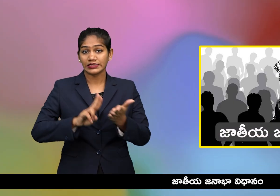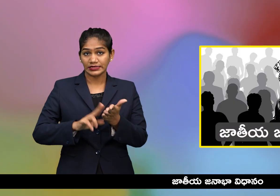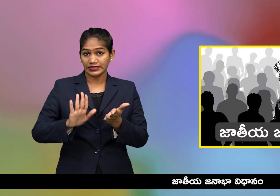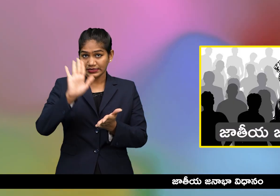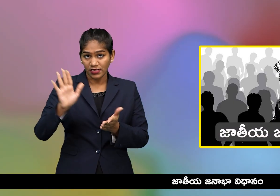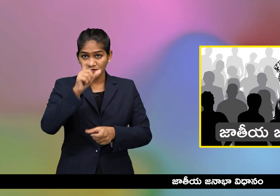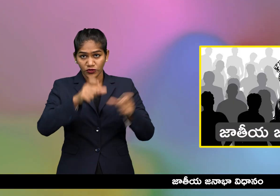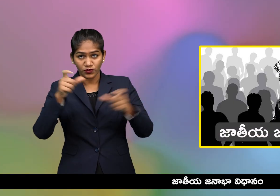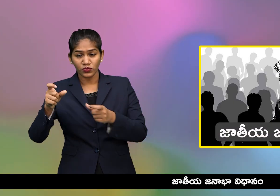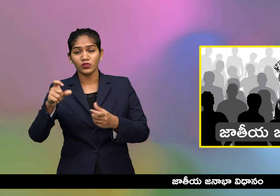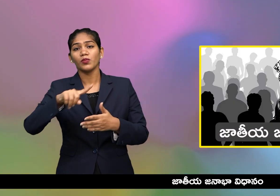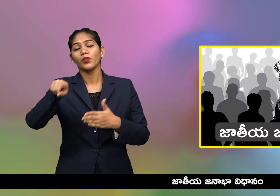జాతీయ జనాభా విధానం